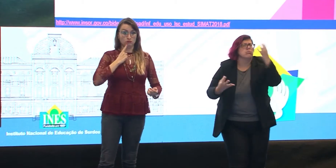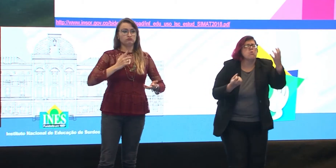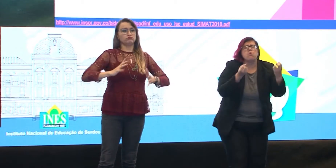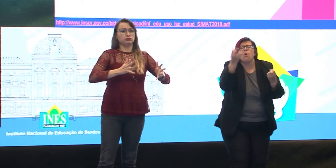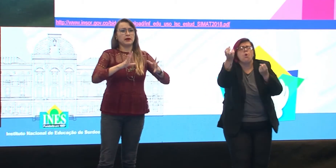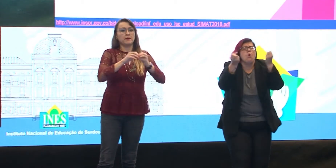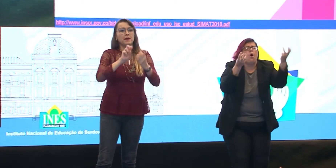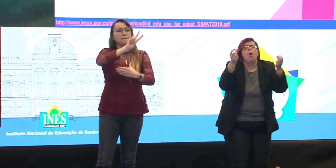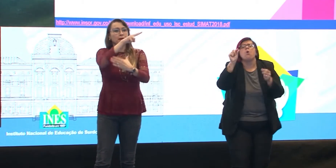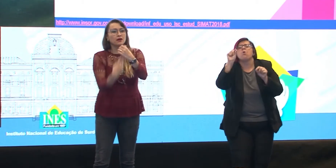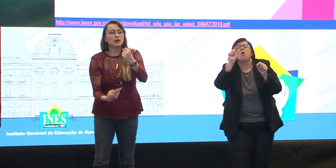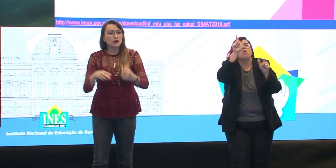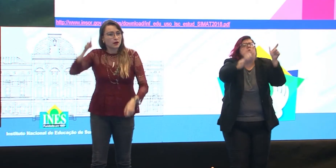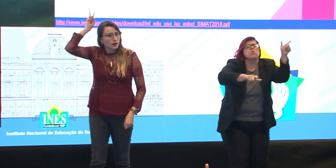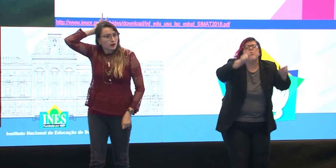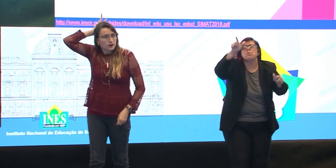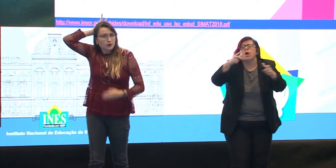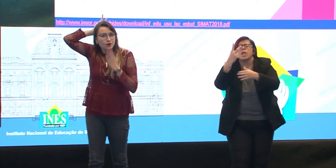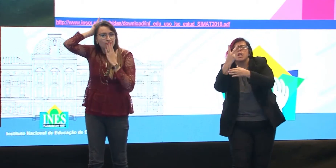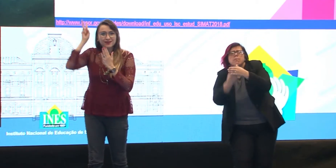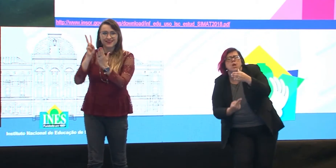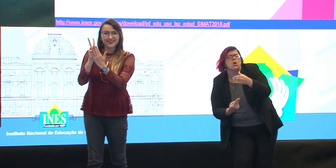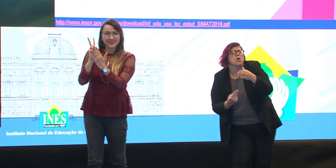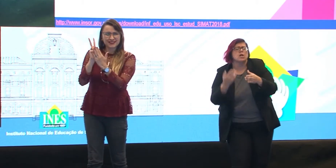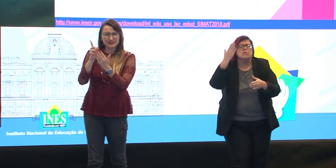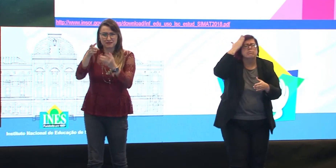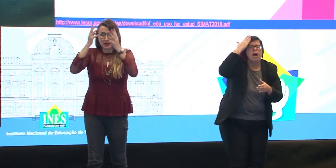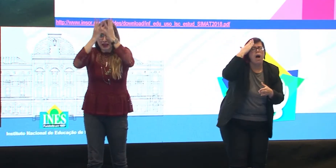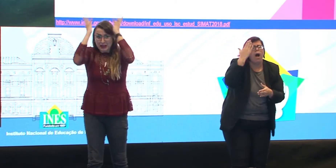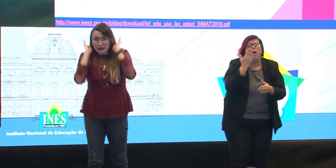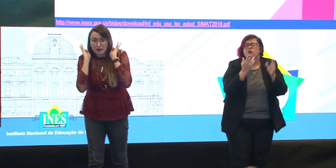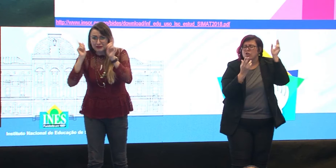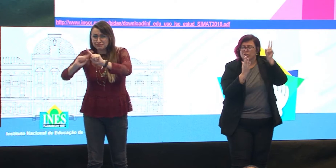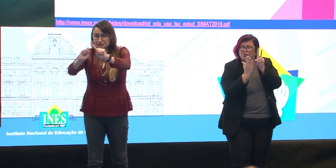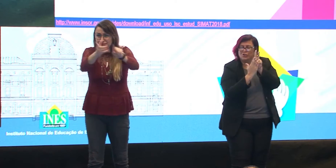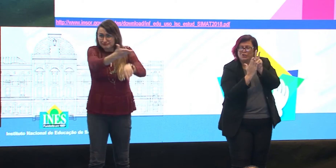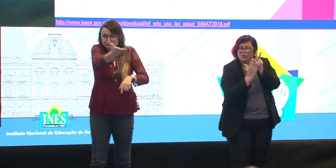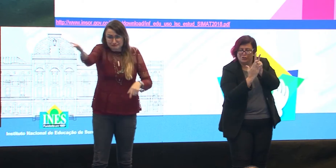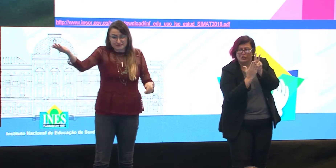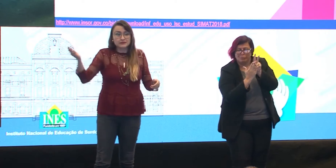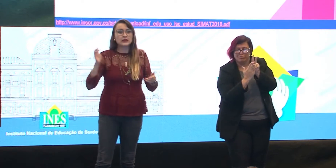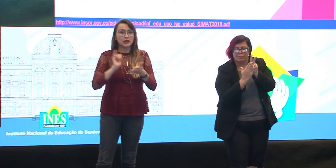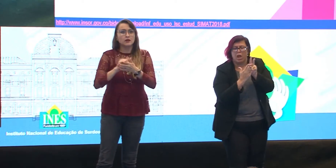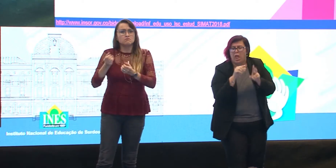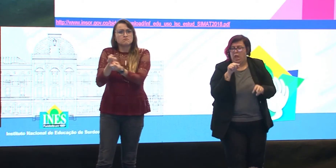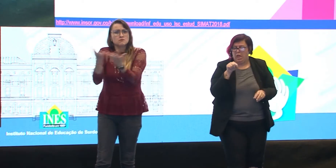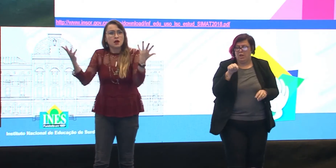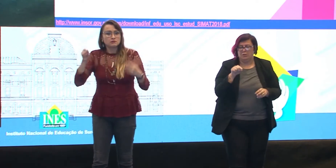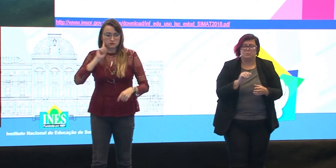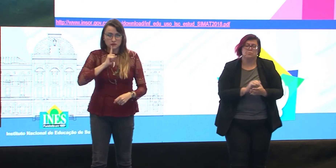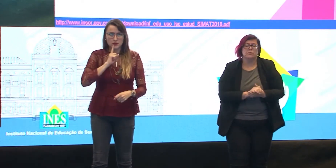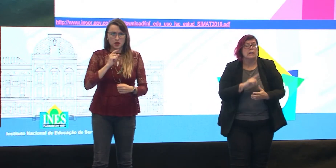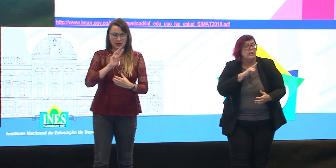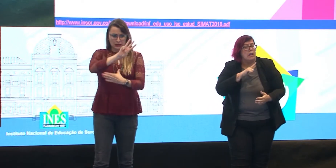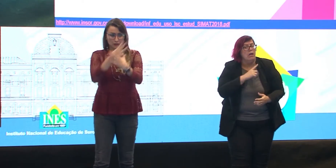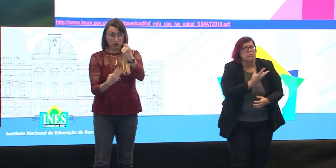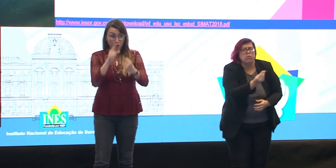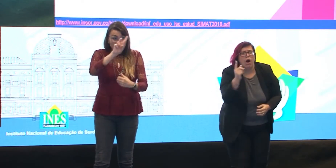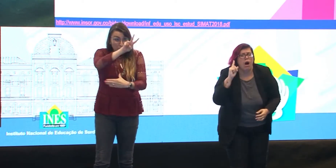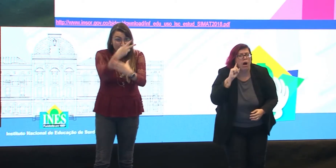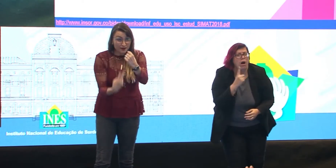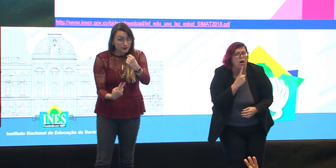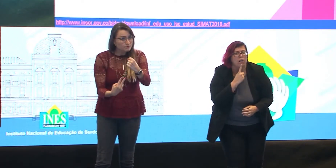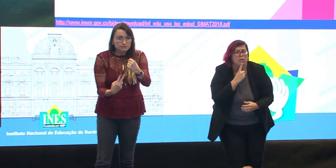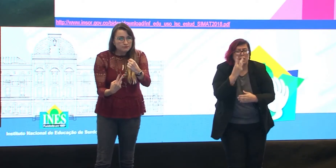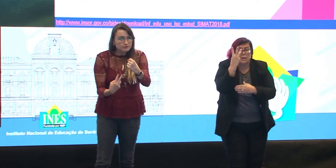educacional por todo o país, pensando em educação bilíngue para indígenas, para as